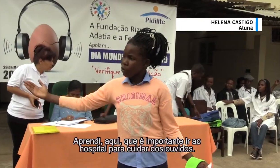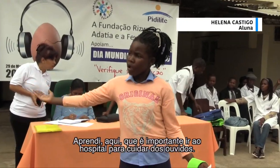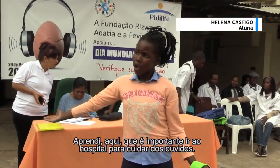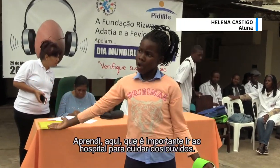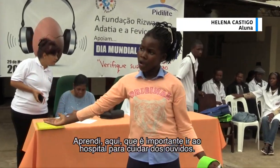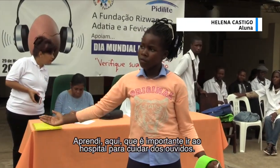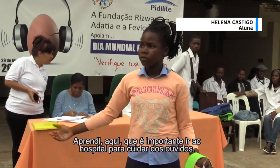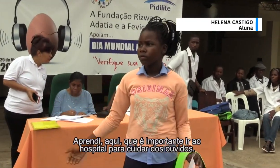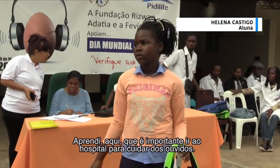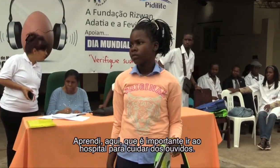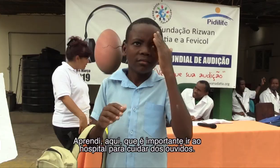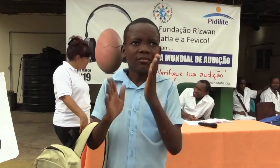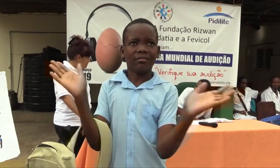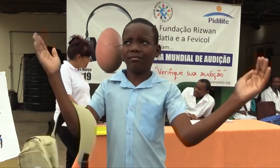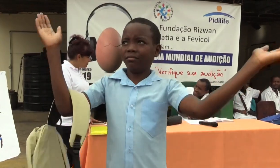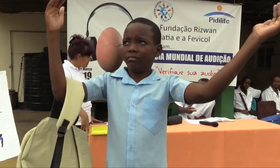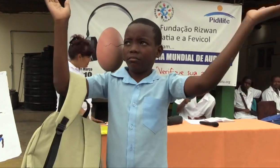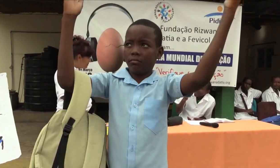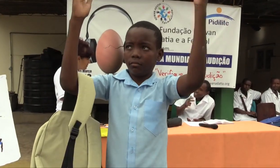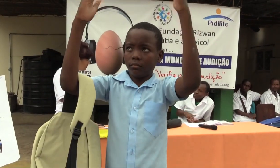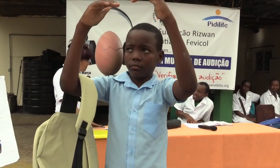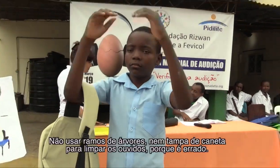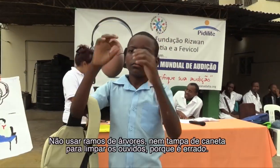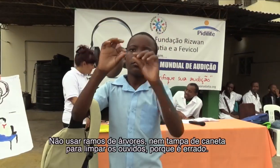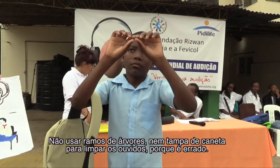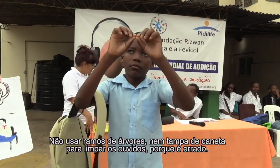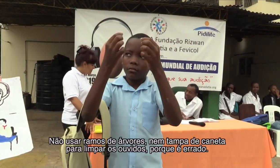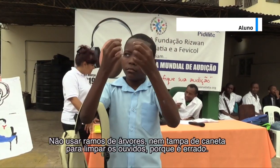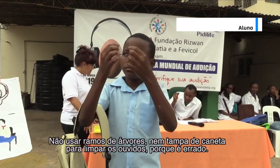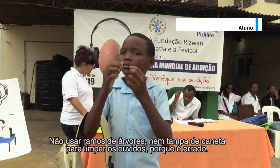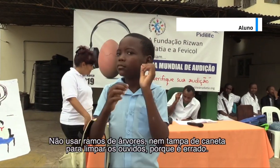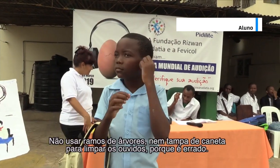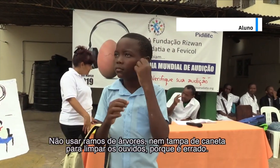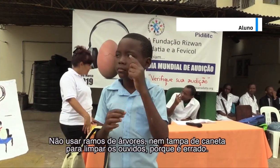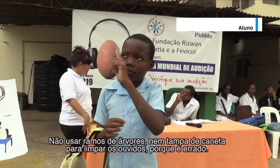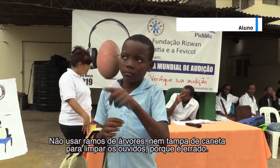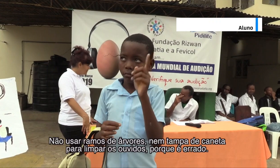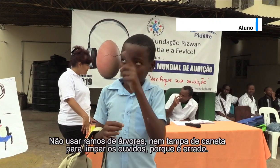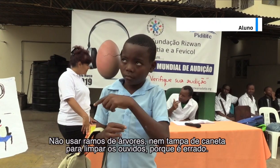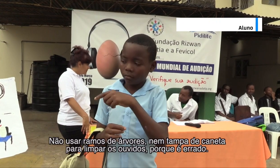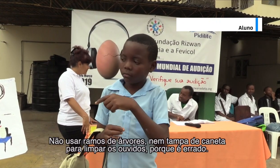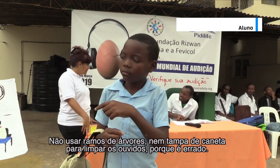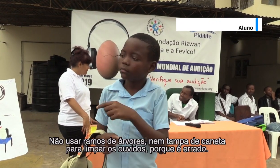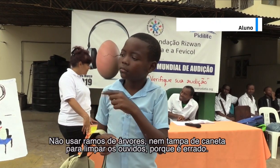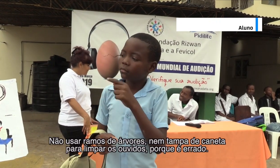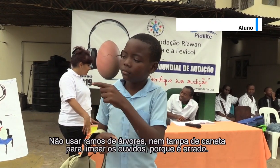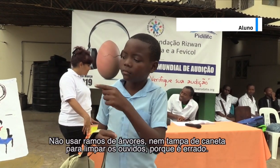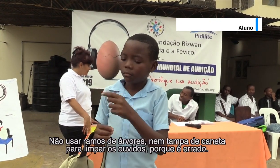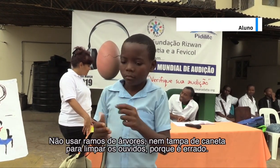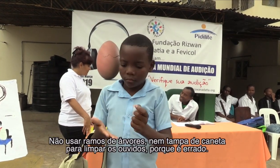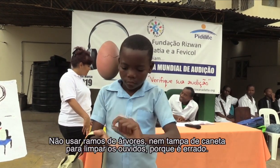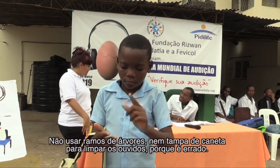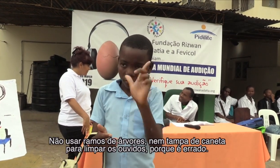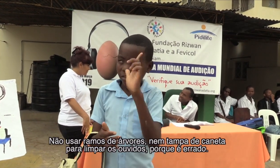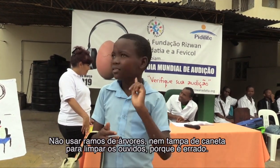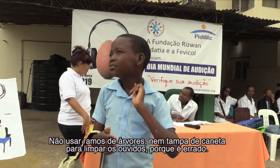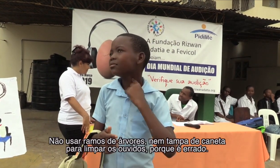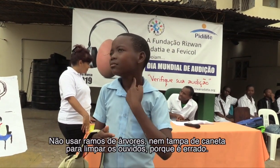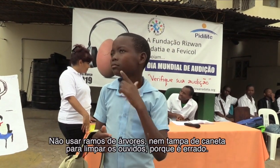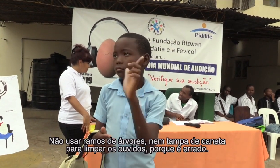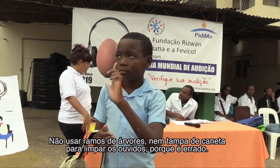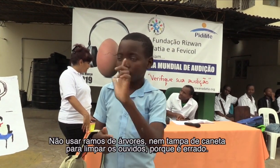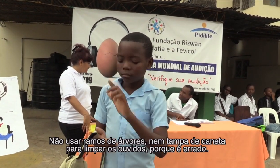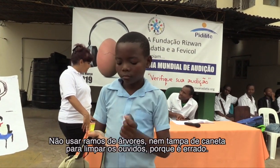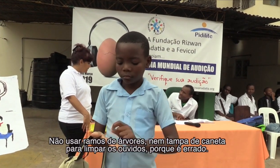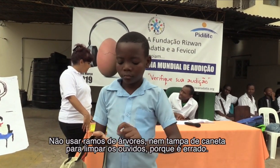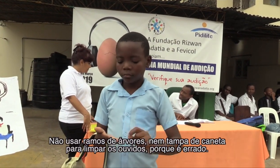hospital para cuidar do ouvido. Não usar ramos das árvores, nem tampa de canetas para limpar